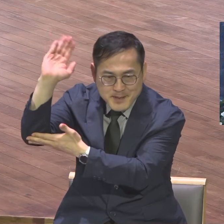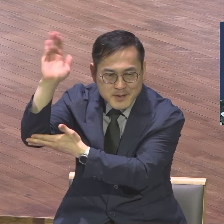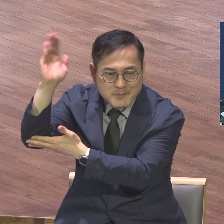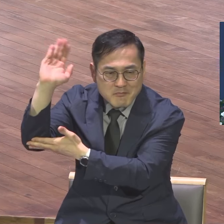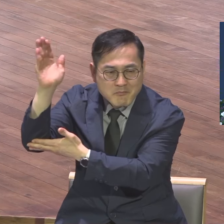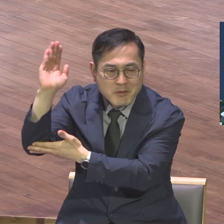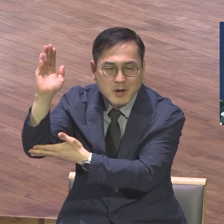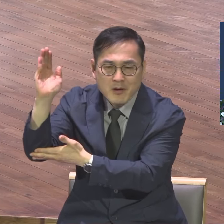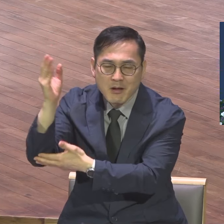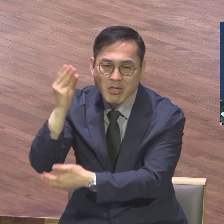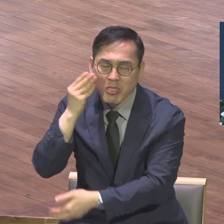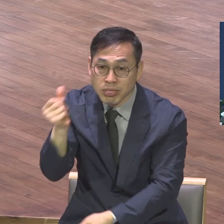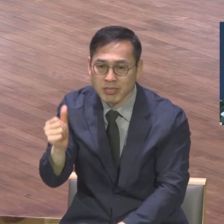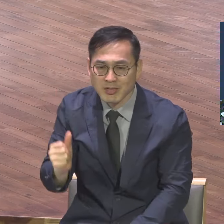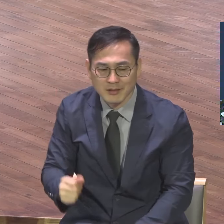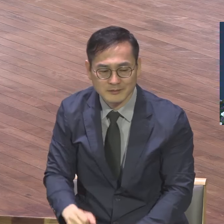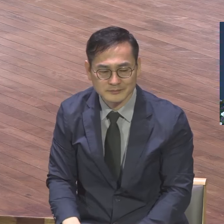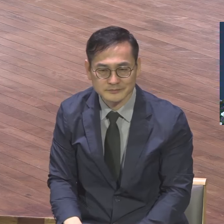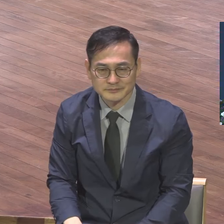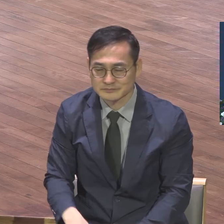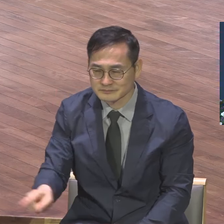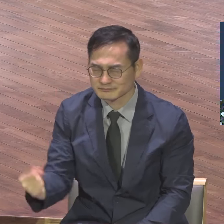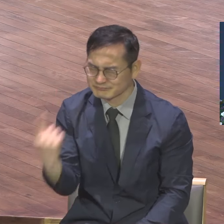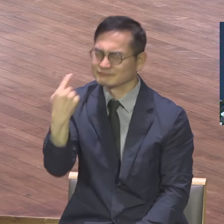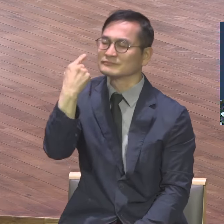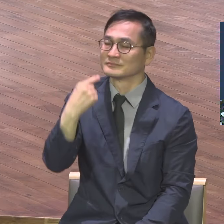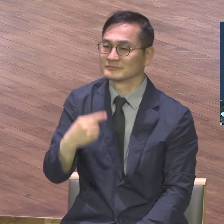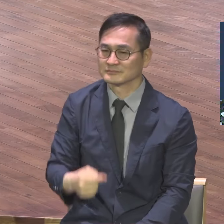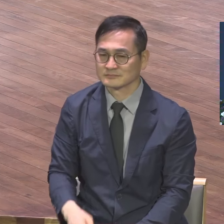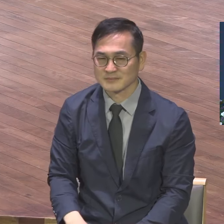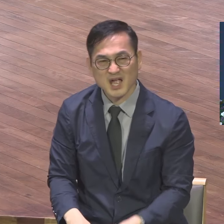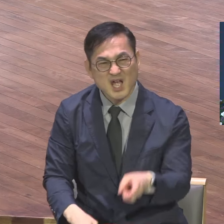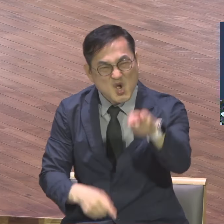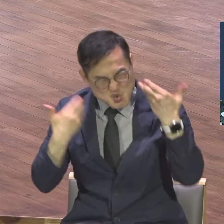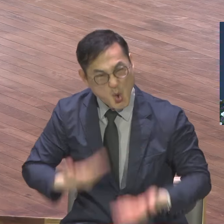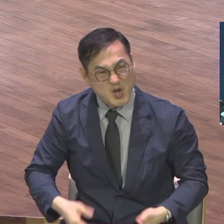날아줘. 그걸 어떤 사람 요구해요. 버스 안에